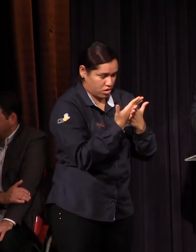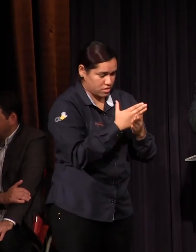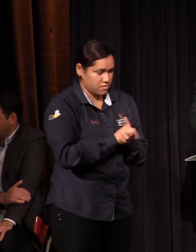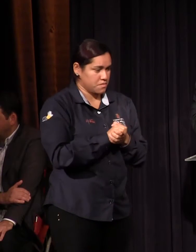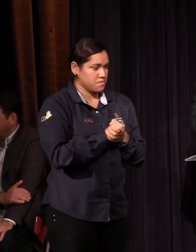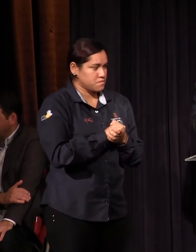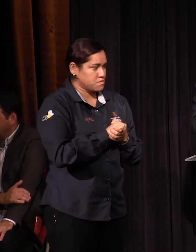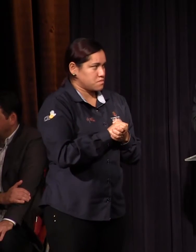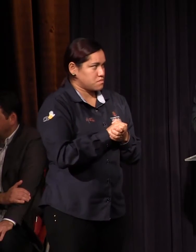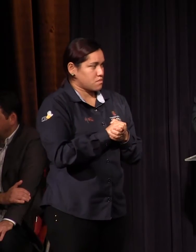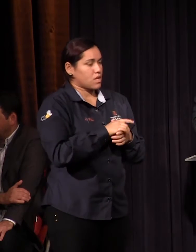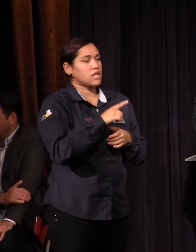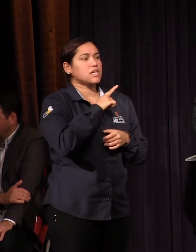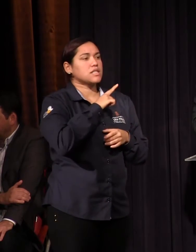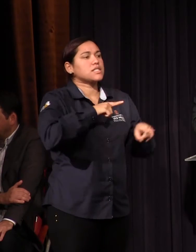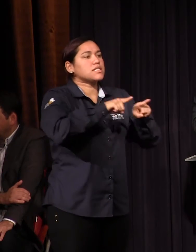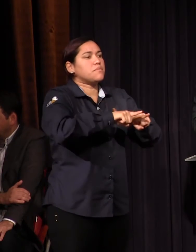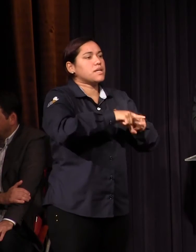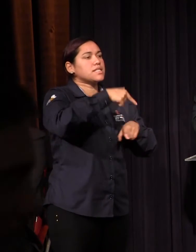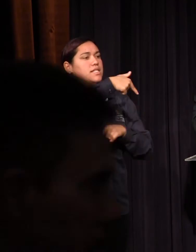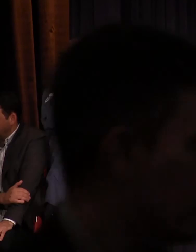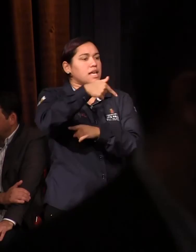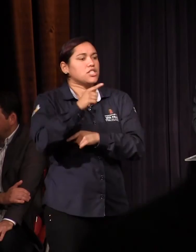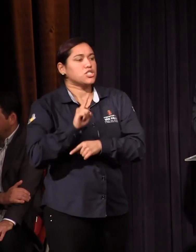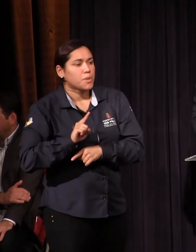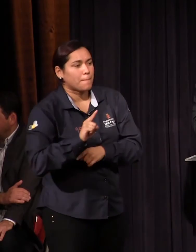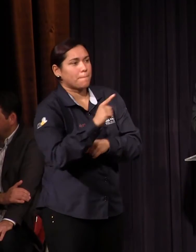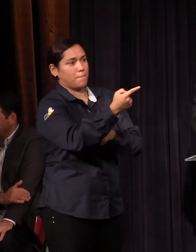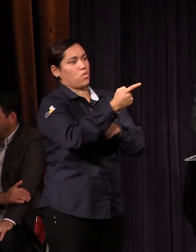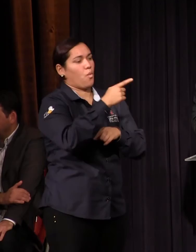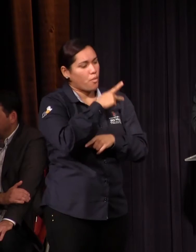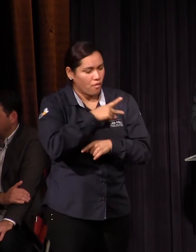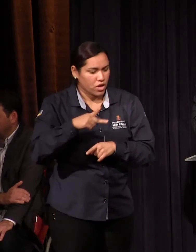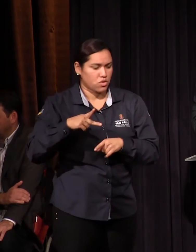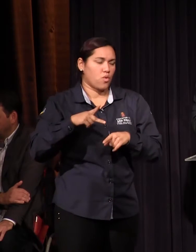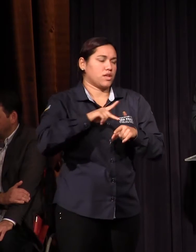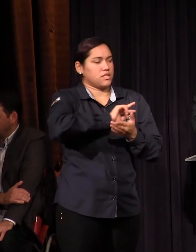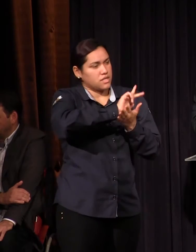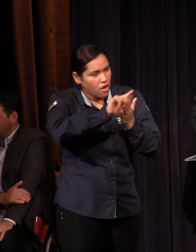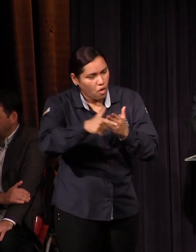seus 77 mil trabalhadores e educar são